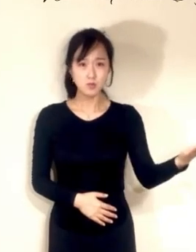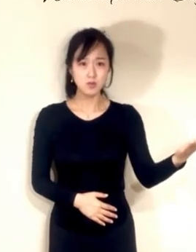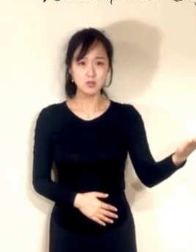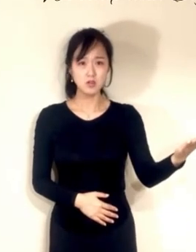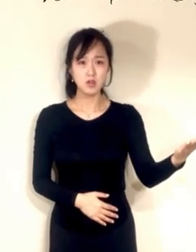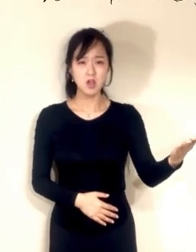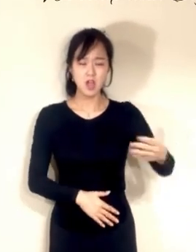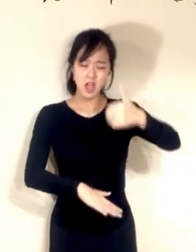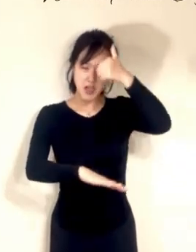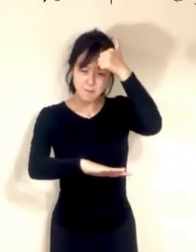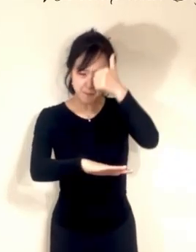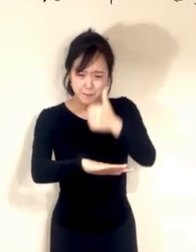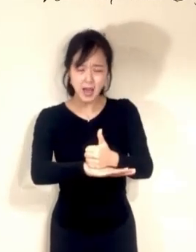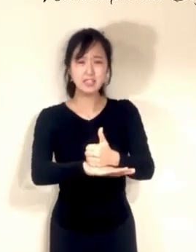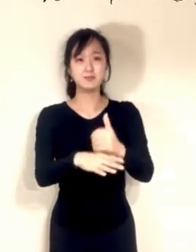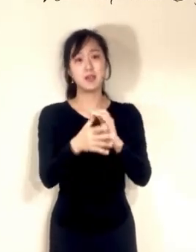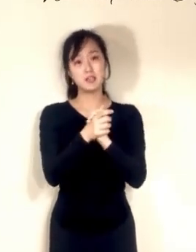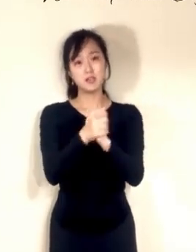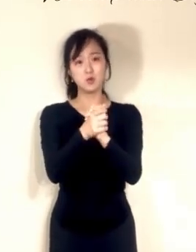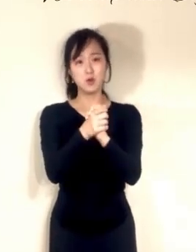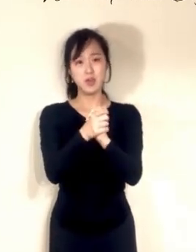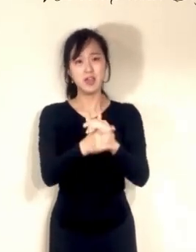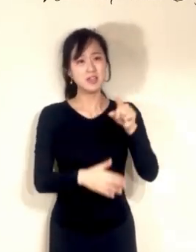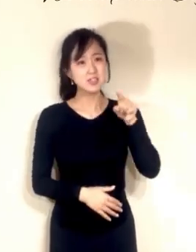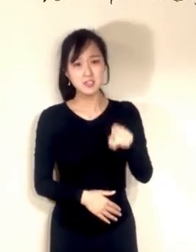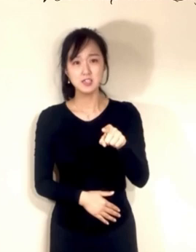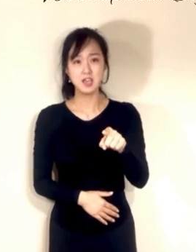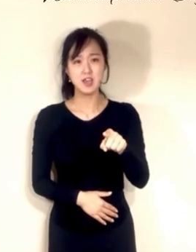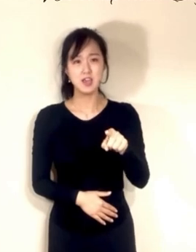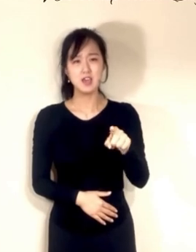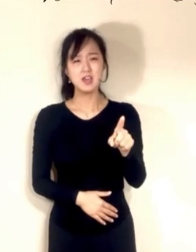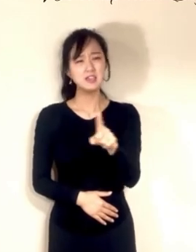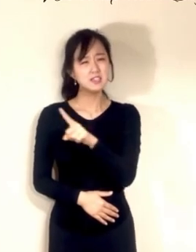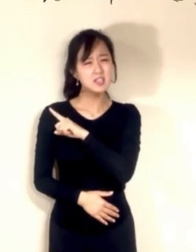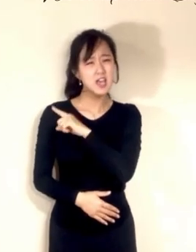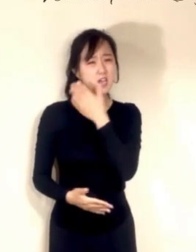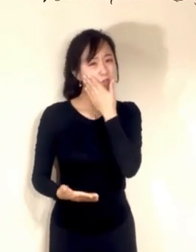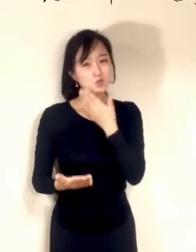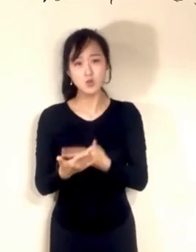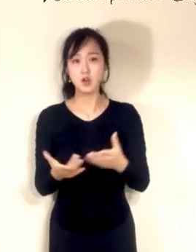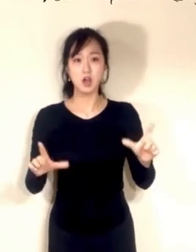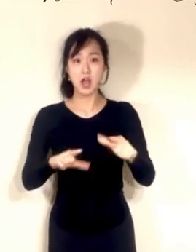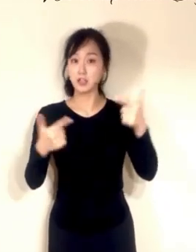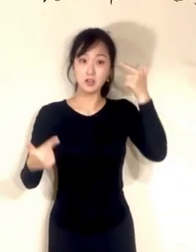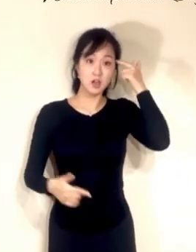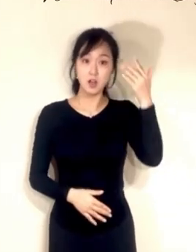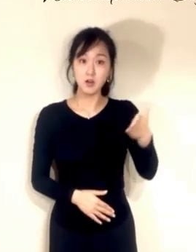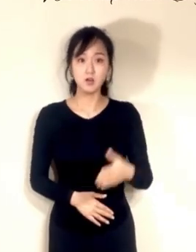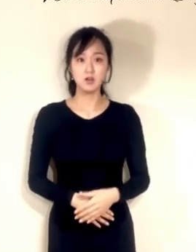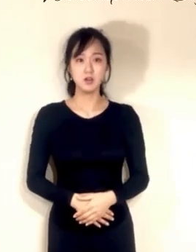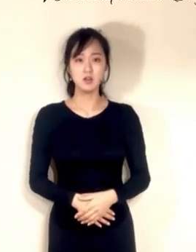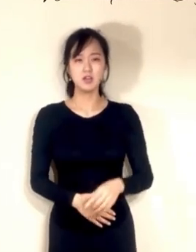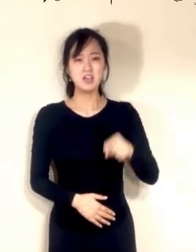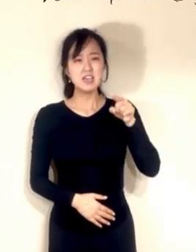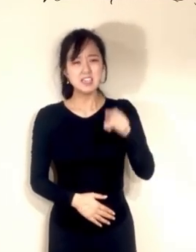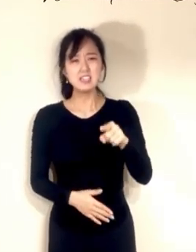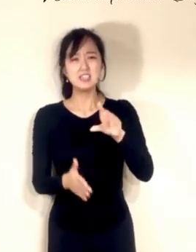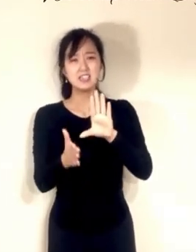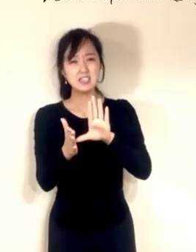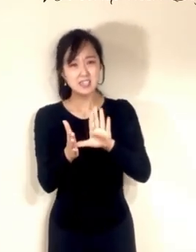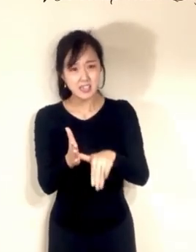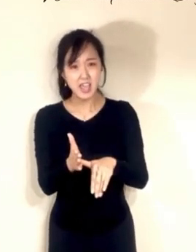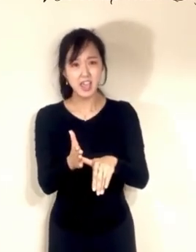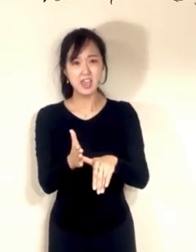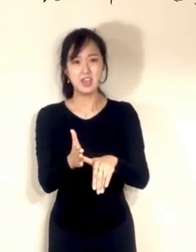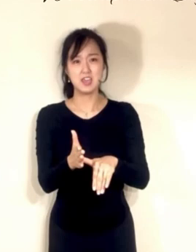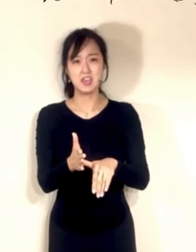결국 내가 마지막에 기도하게 될 그것이 가장 중요한 것 아닐까요? 그 순간, 그때